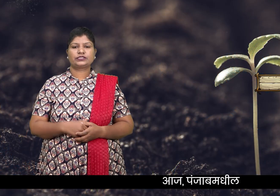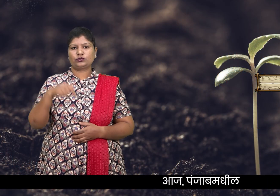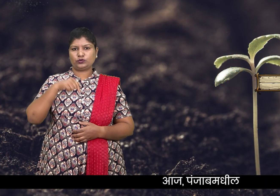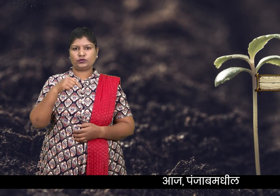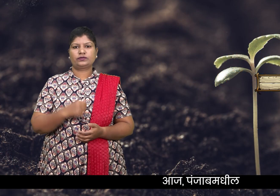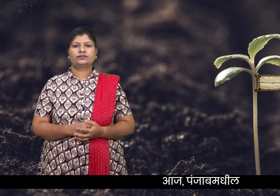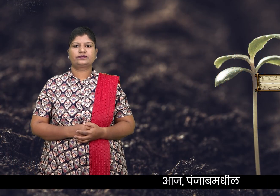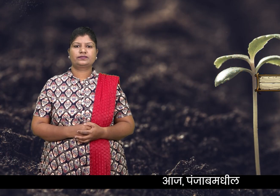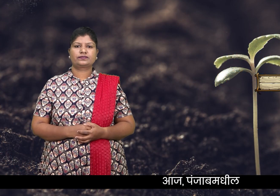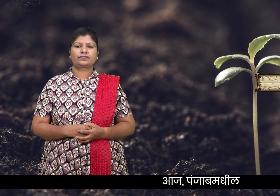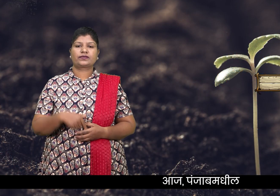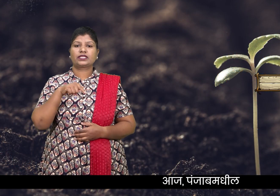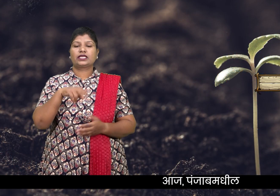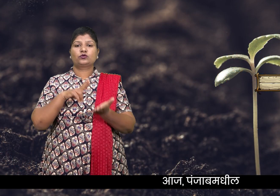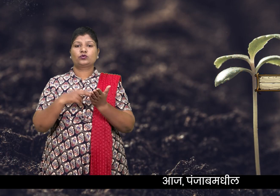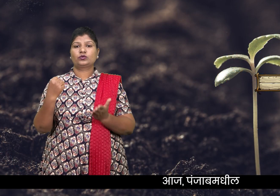आज पंजाबमधील